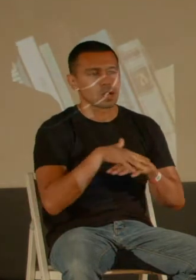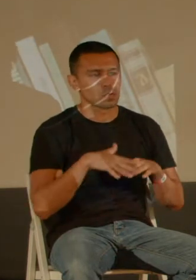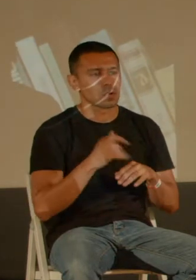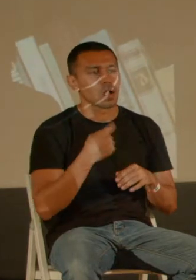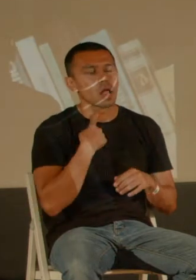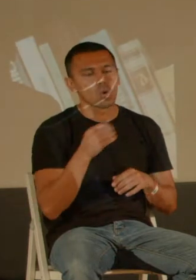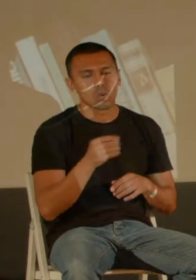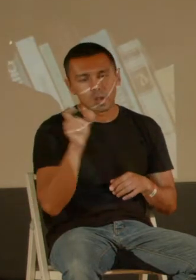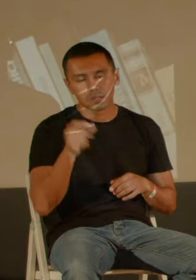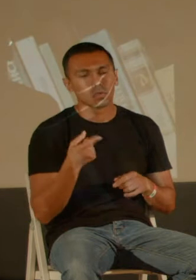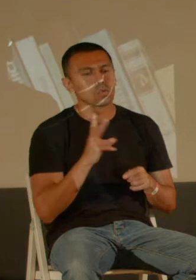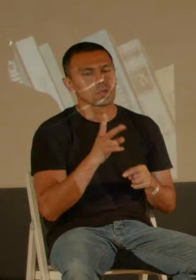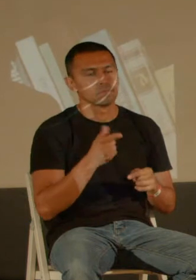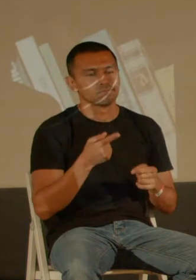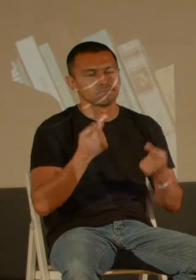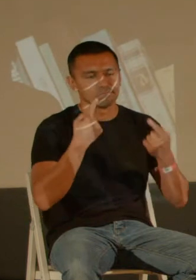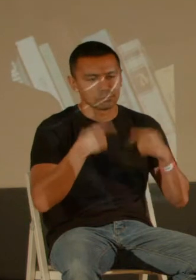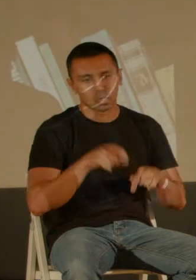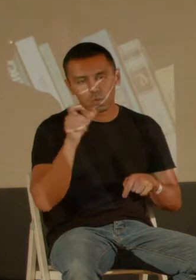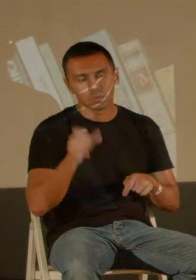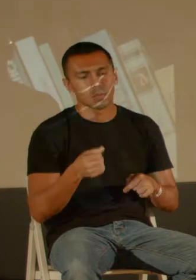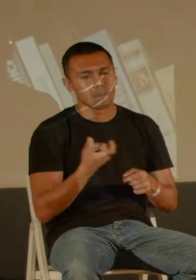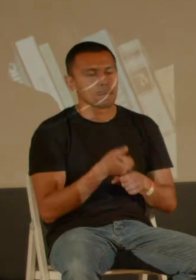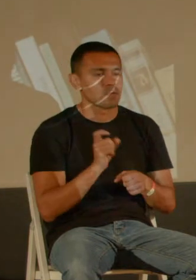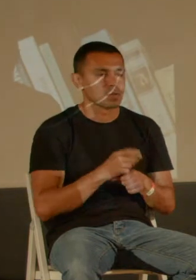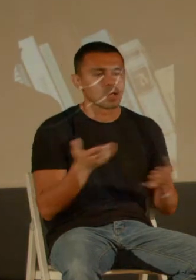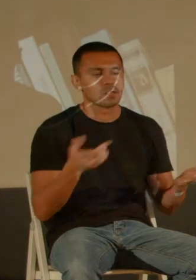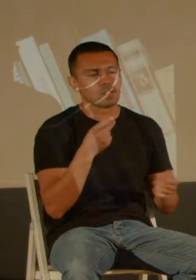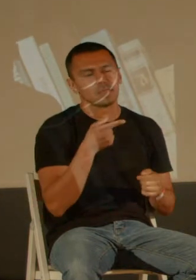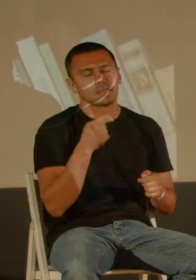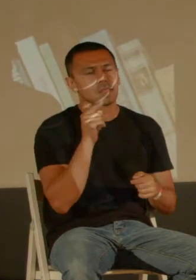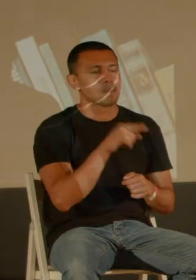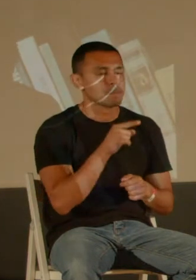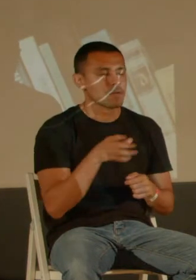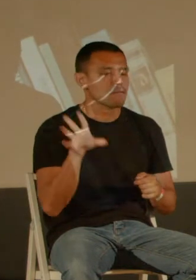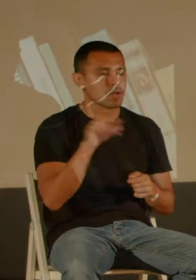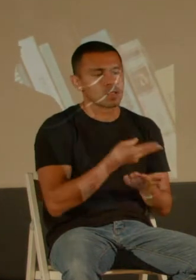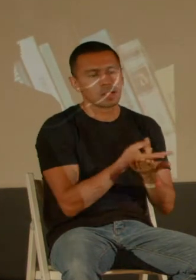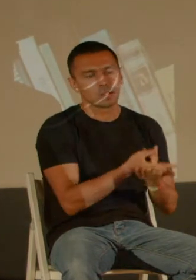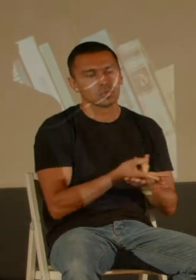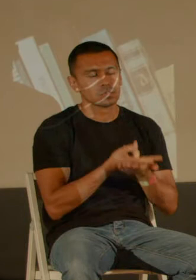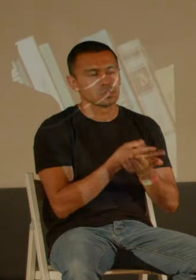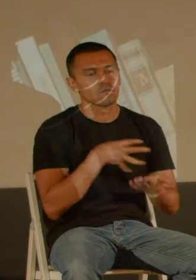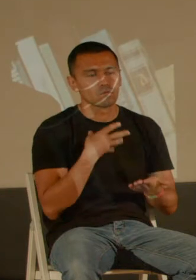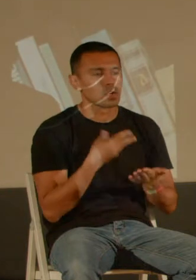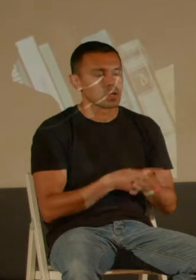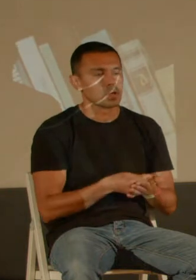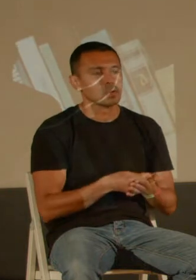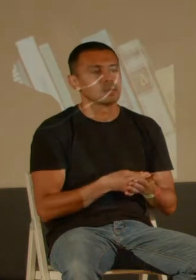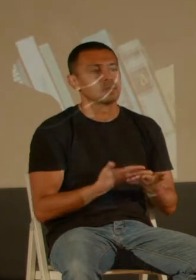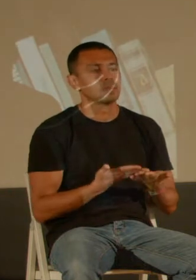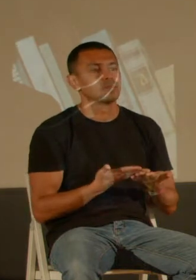тобто алкоголік – це хтось, якась опущена людина, переважно якийсь, от він там весь лежить в своїх…